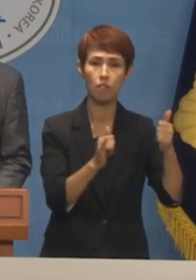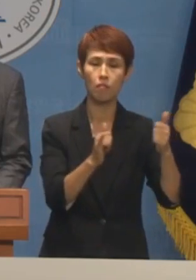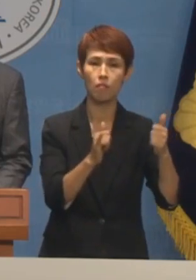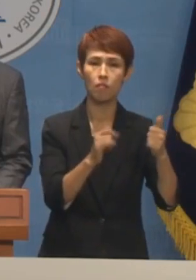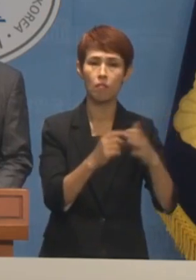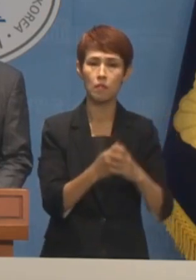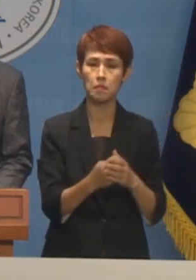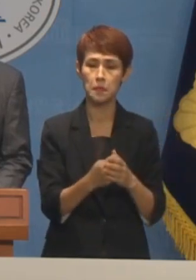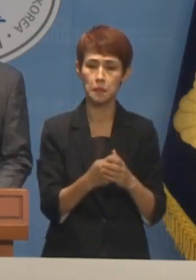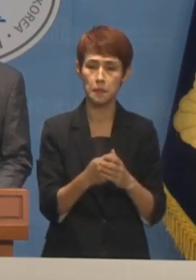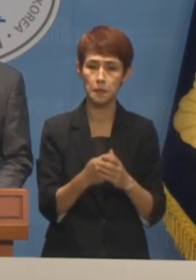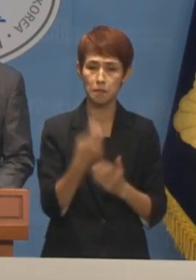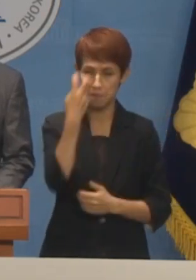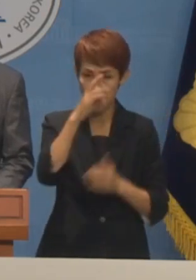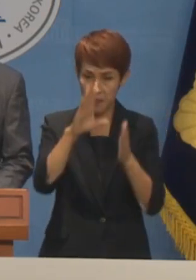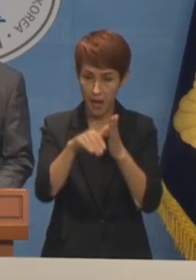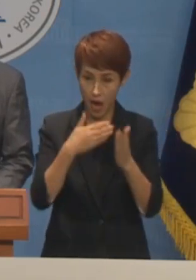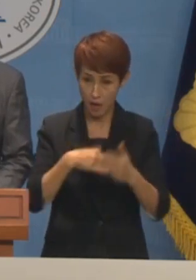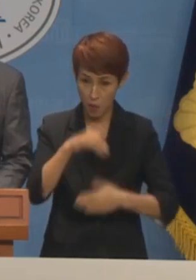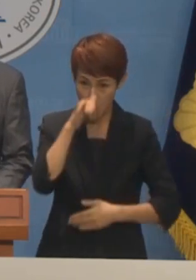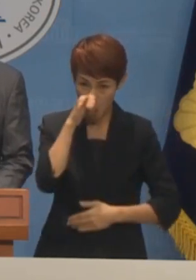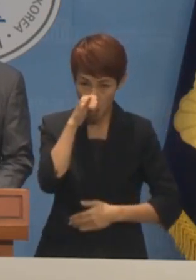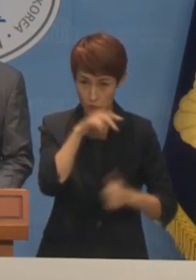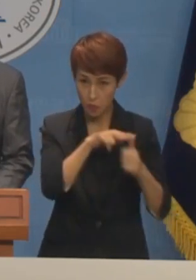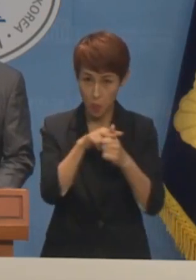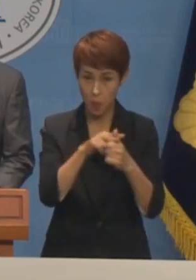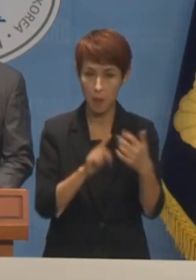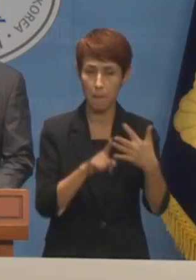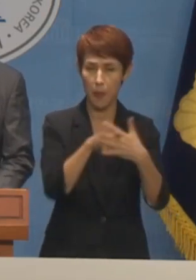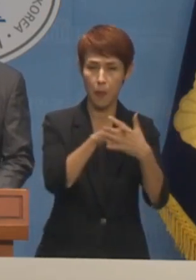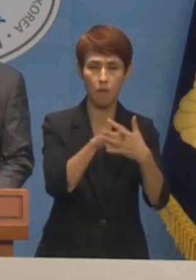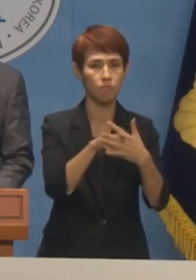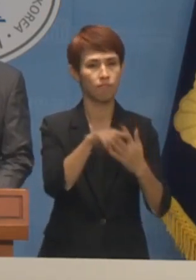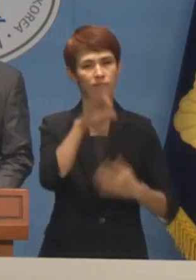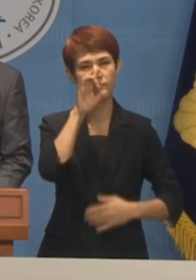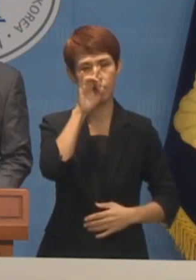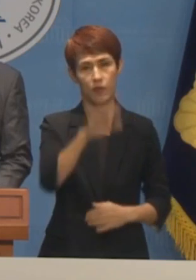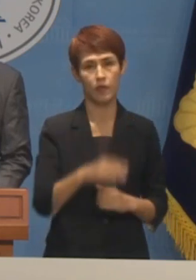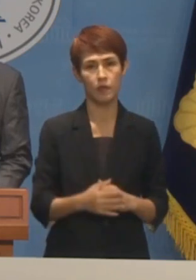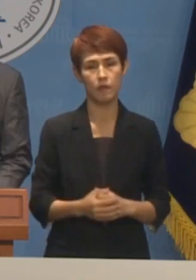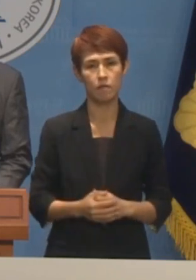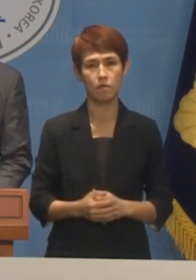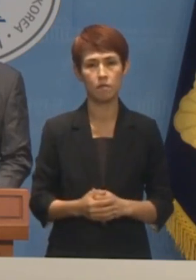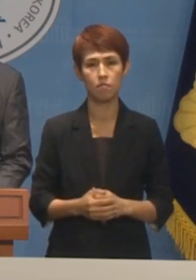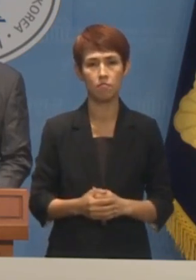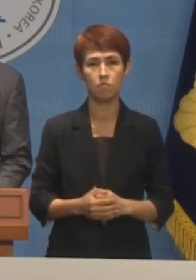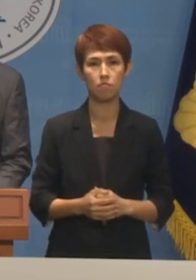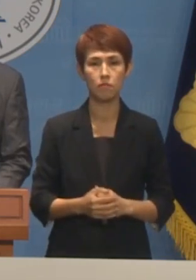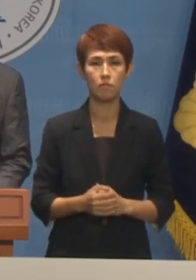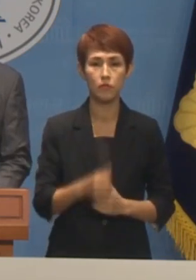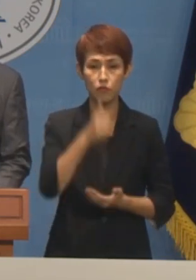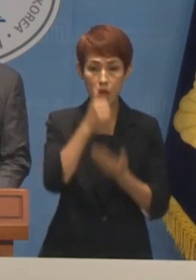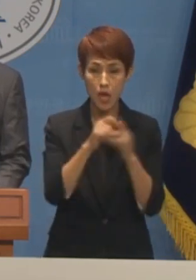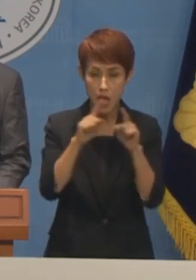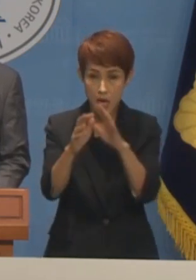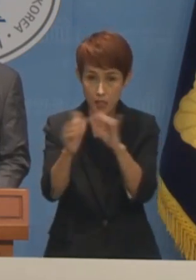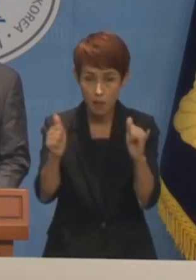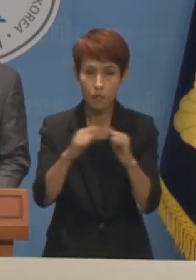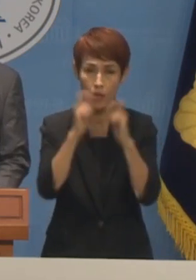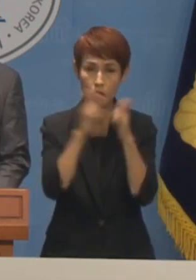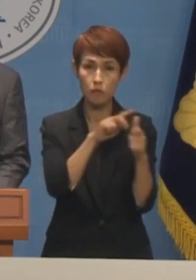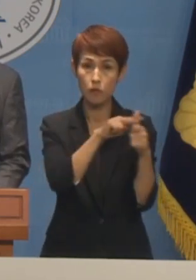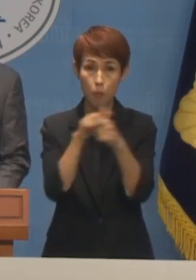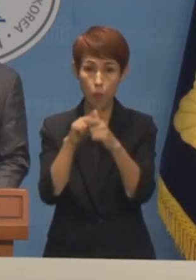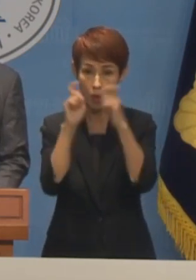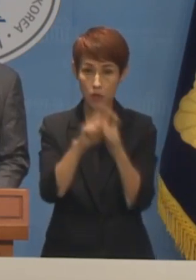된 사실을 부당 이용하거나 유출하지 못하도록 함으로써 사건 관계인의 개인정보나 사생활이 공보